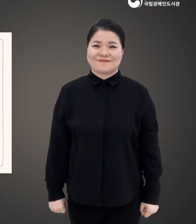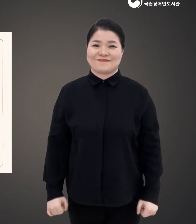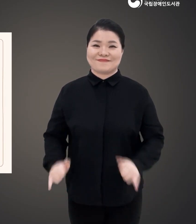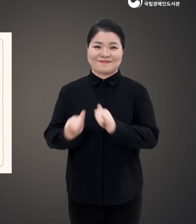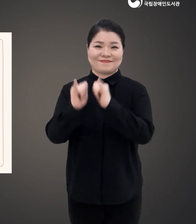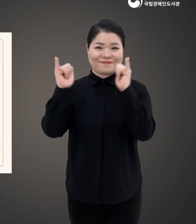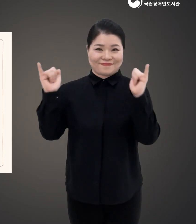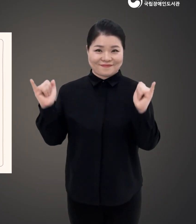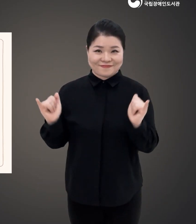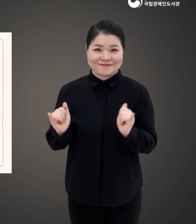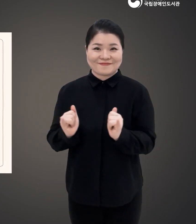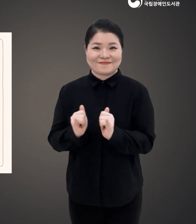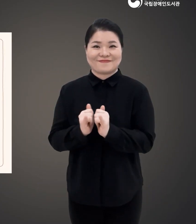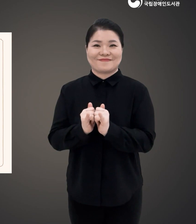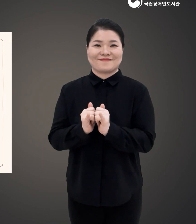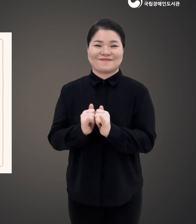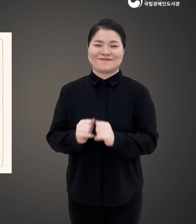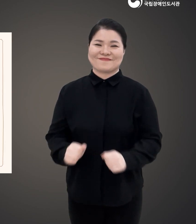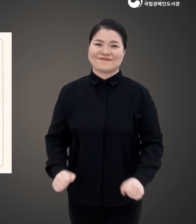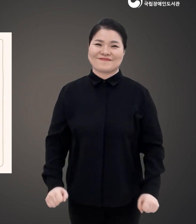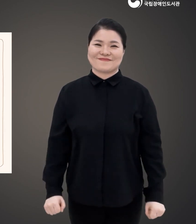사회.